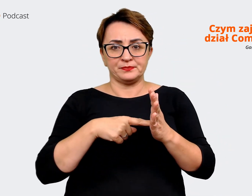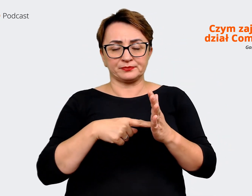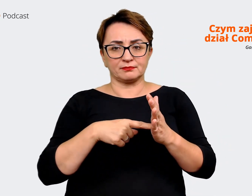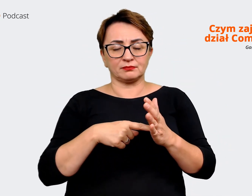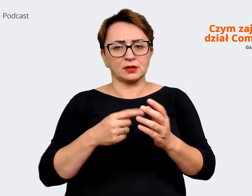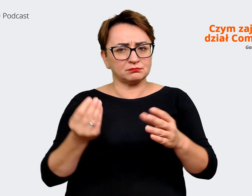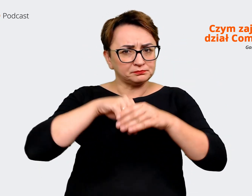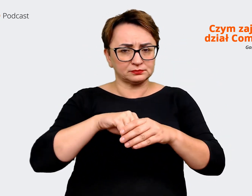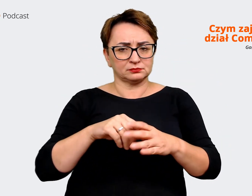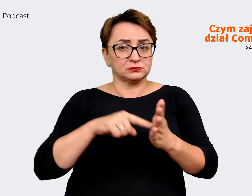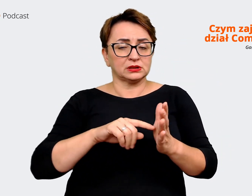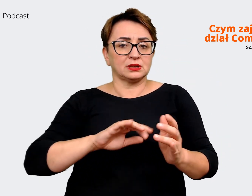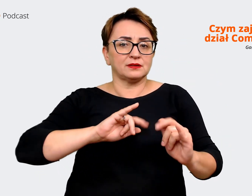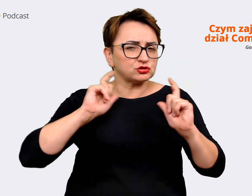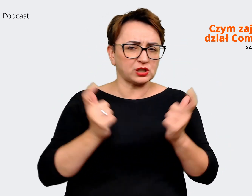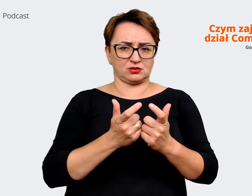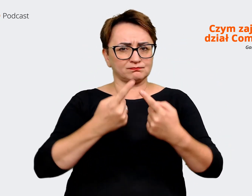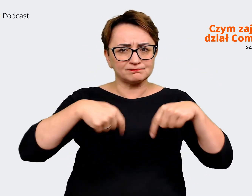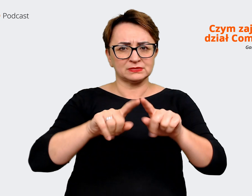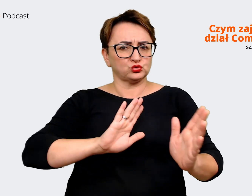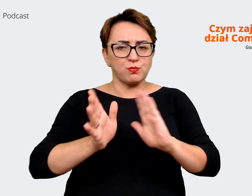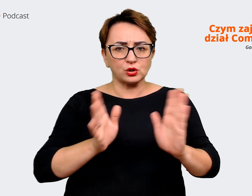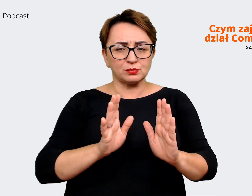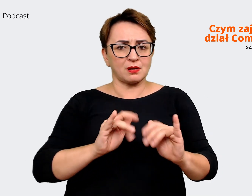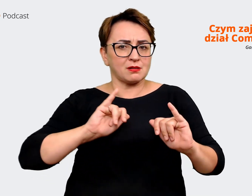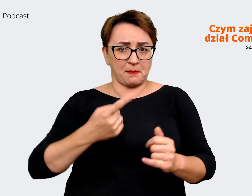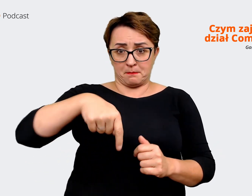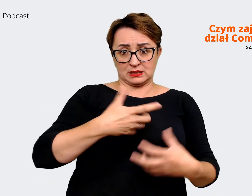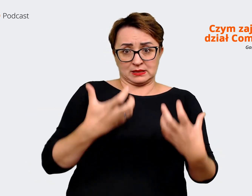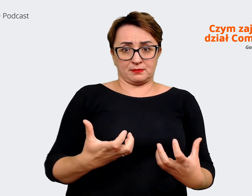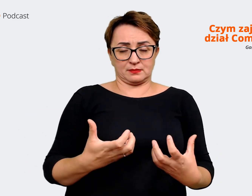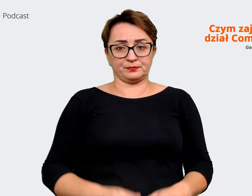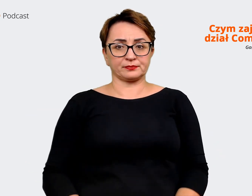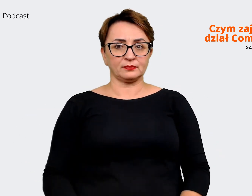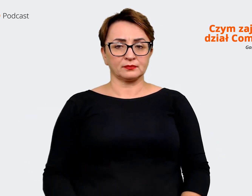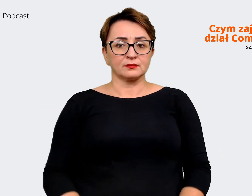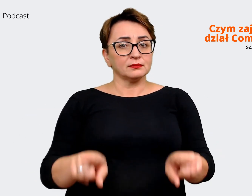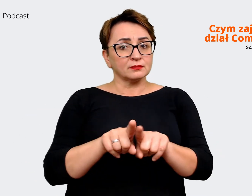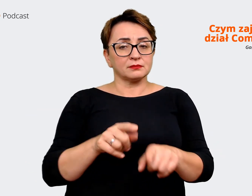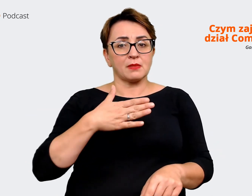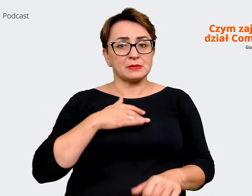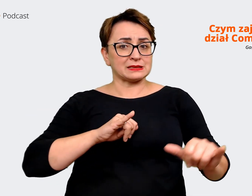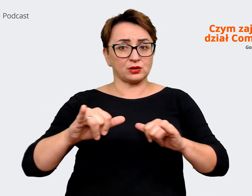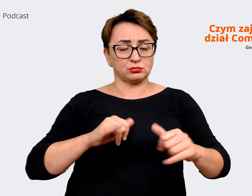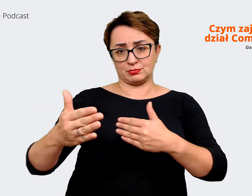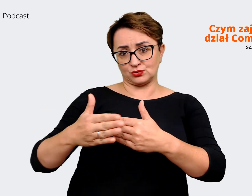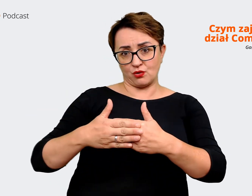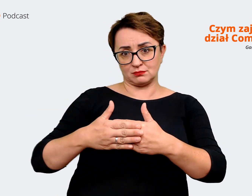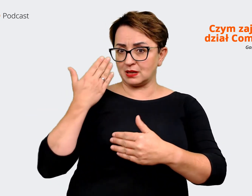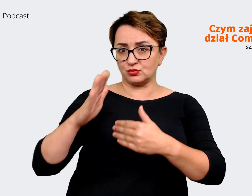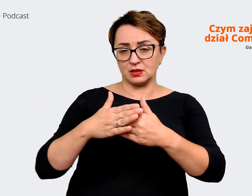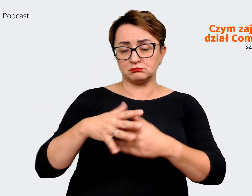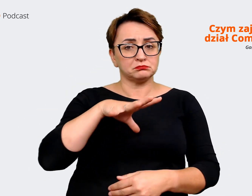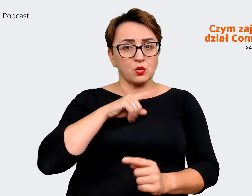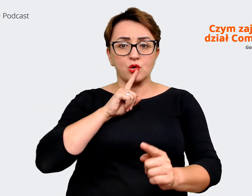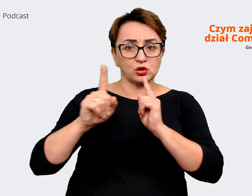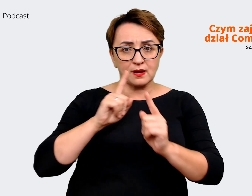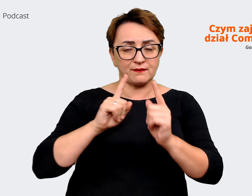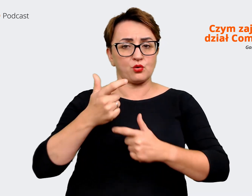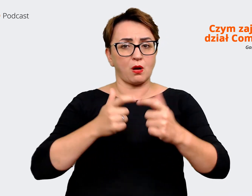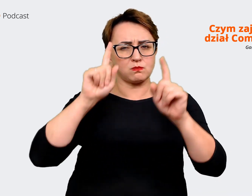headquartera z innych krajów, ze Stanów, innych europejskich krajów. To my jesteśmy pionierem, my możemy wprowadzać rozwiązania, które chcemy wprowadzić.